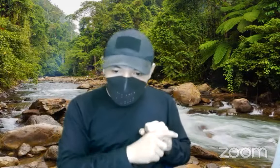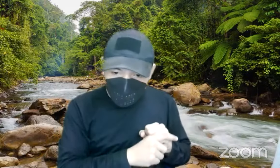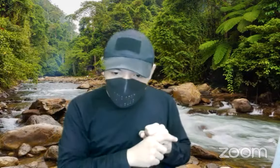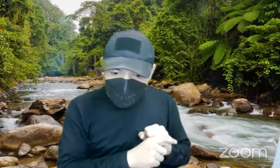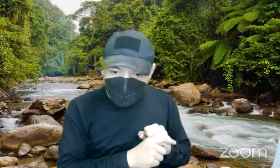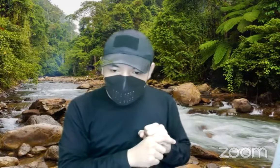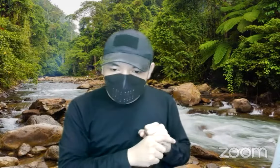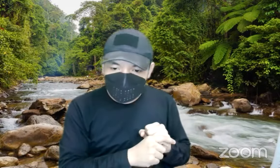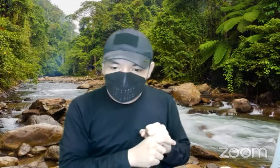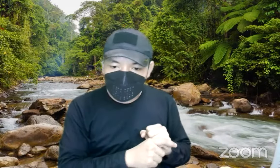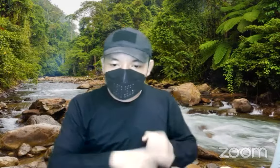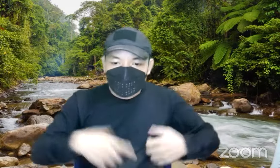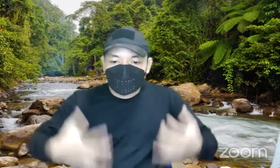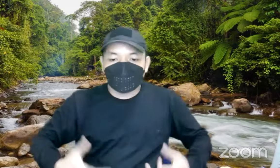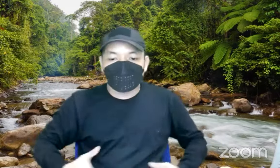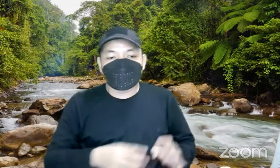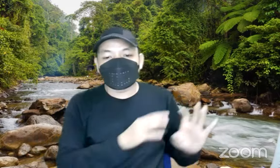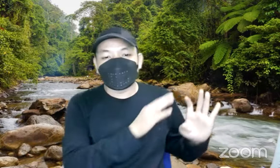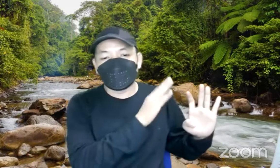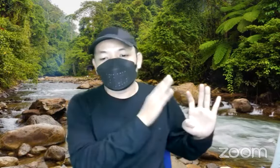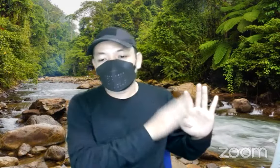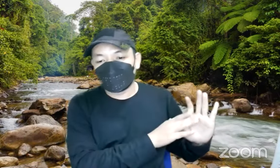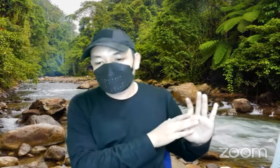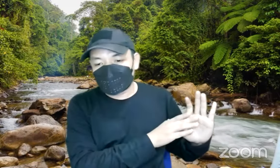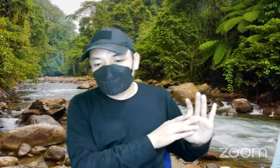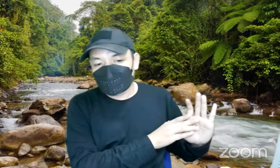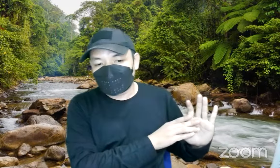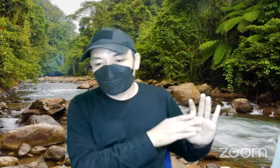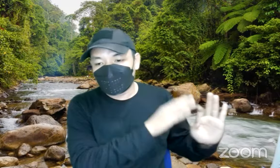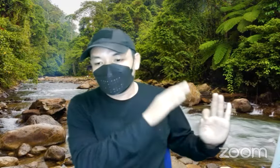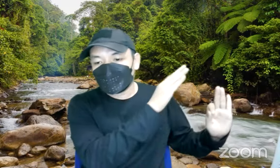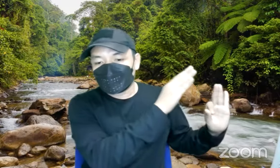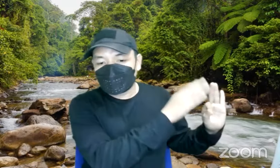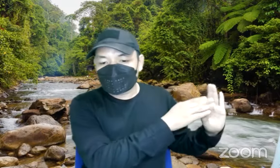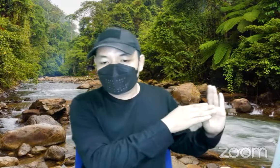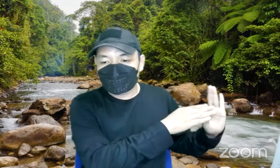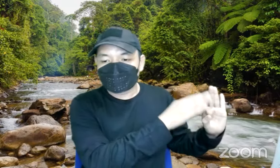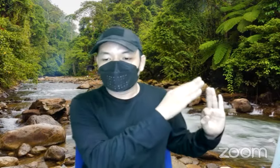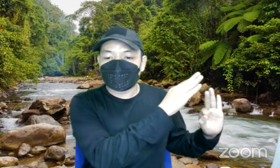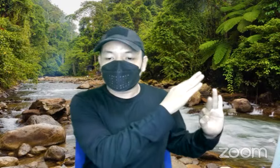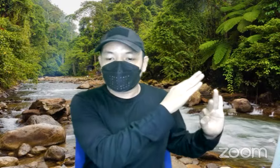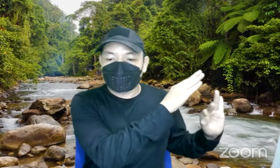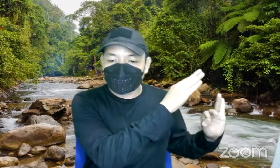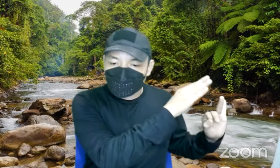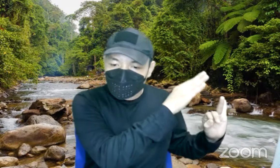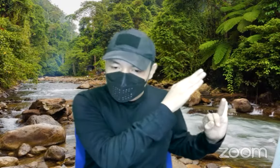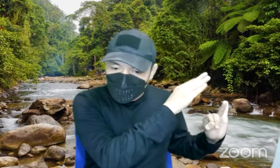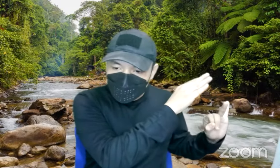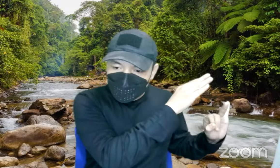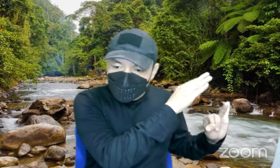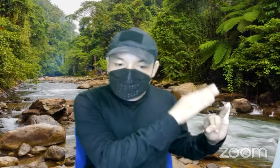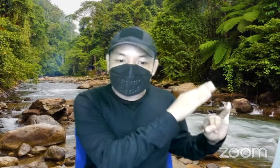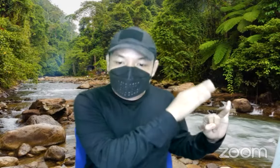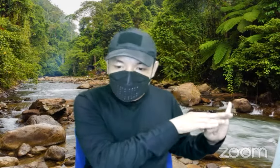ခါဖြစ်ပြီးွားပြီတော့တနေ့ကိုစစ်စခန်းမြောင်မြောင်ဆိုတိုက်ခိုက်နေရတယ်ရေးရဆက်ဆက် လက်နဲ့ခဲရနေဟာစီတိတ်စီရမိ